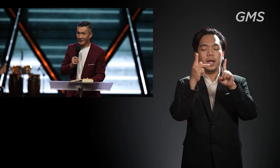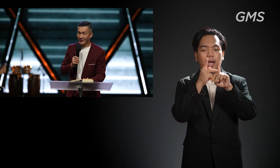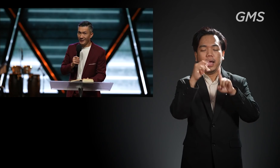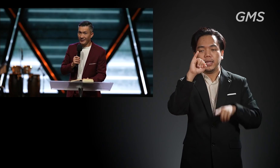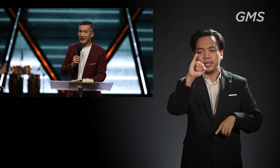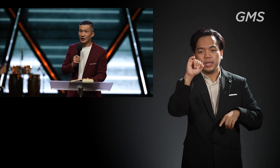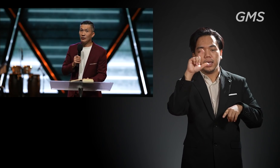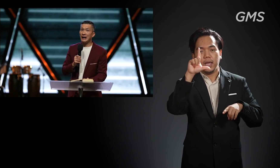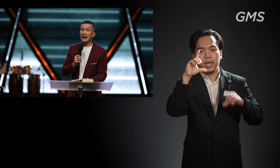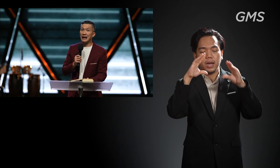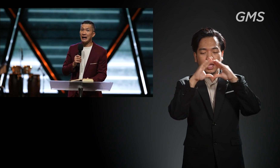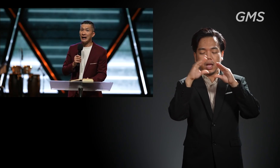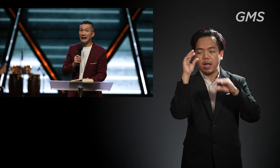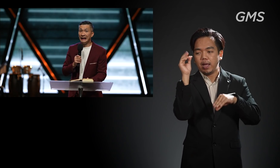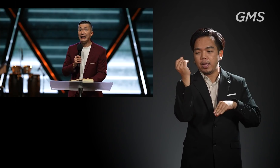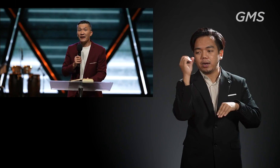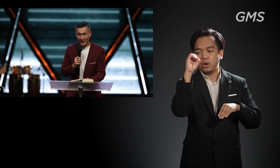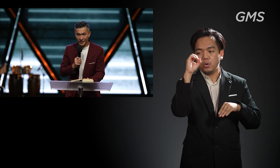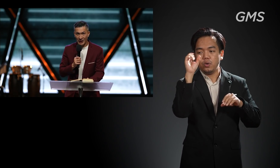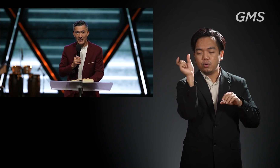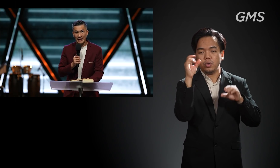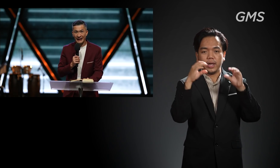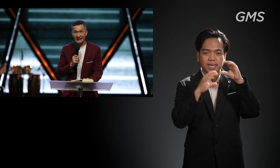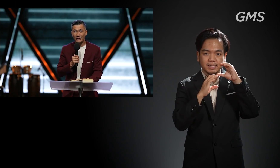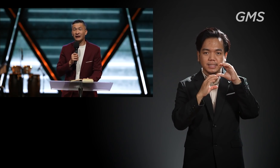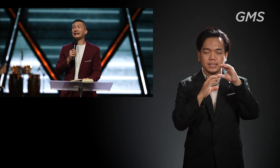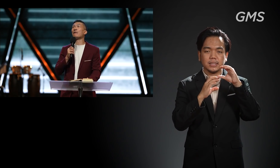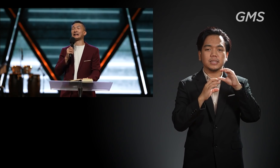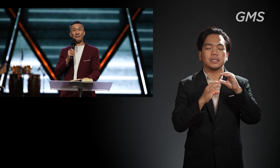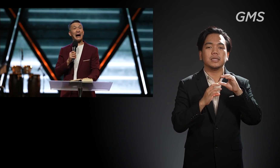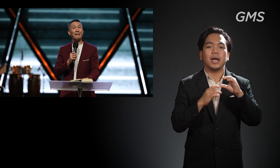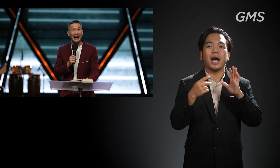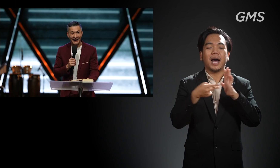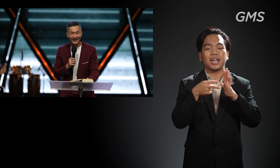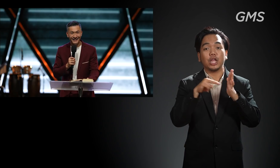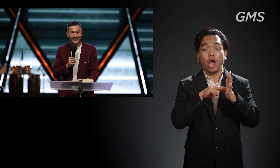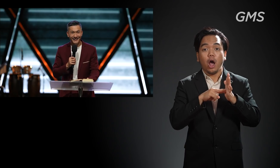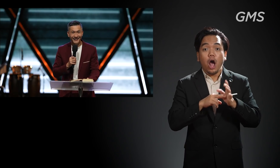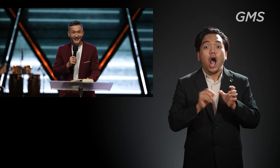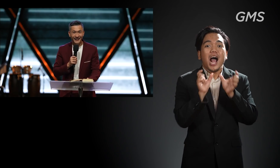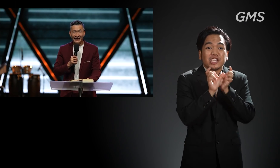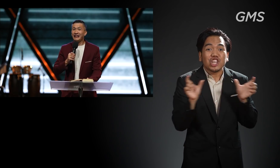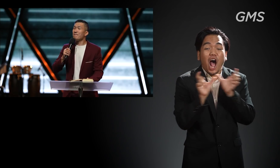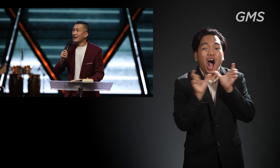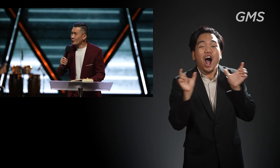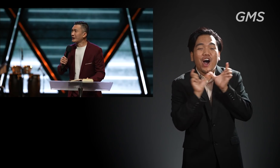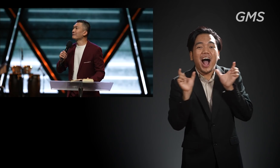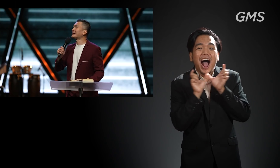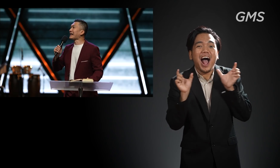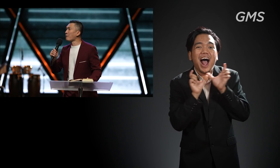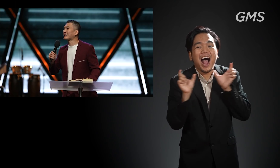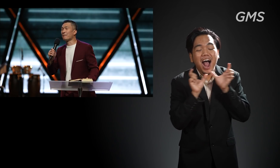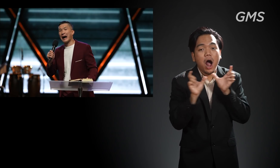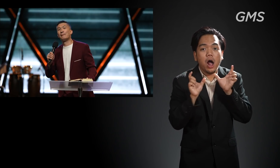H-I-L-A-R-O-S. Dari situlah kata hilarious dalam bahasa Inggris atau tertawa terbahak-bahak. Kita masuk